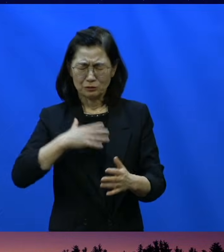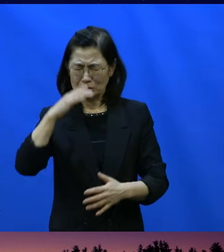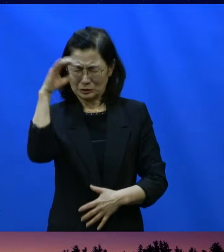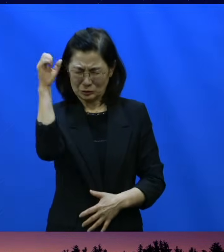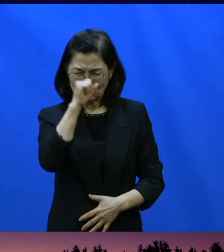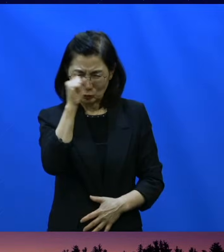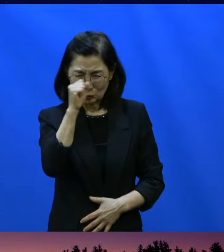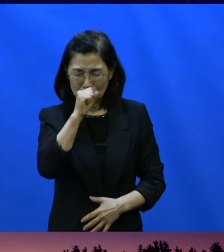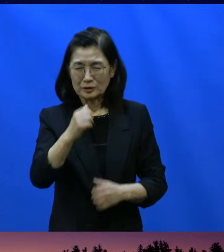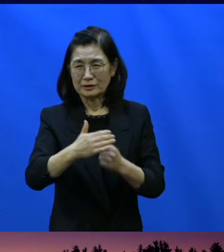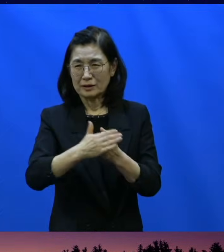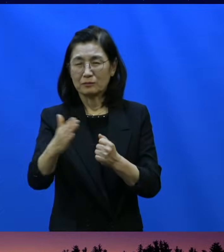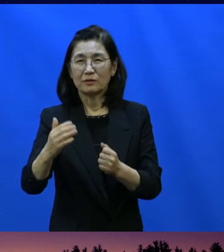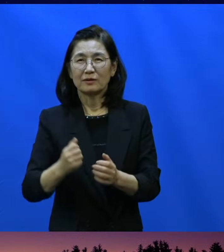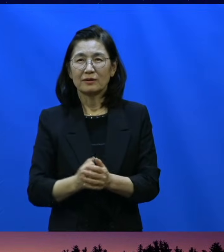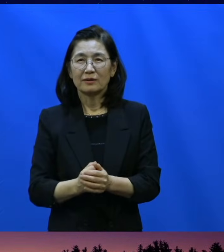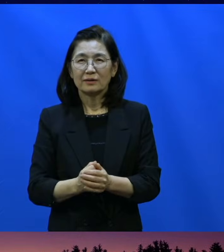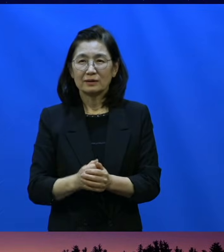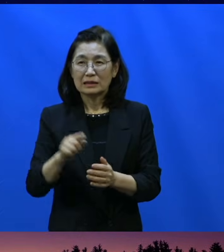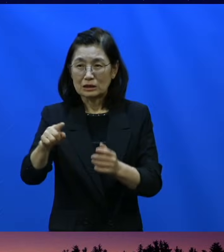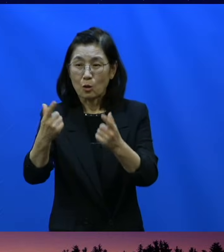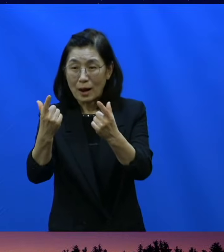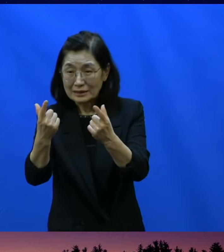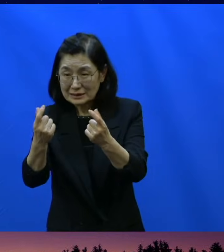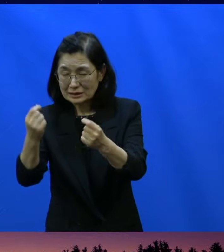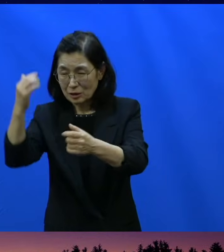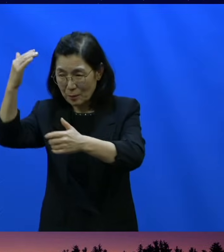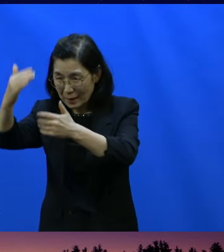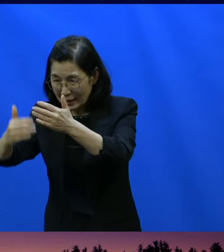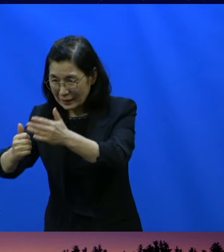그래요. 하나님의 은혜를 체험한 사람.